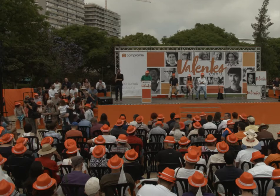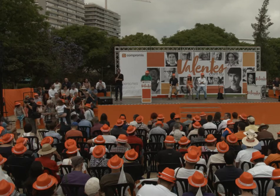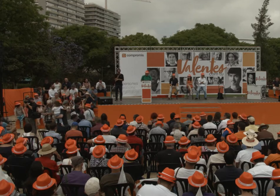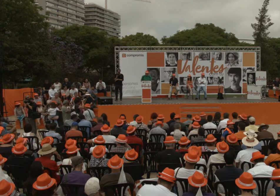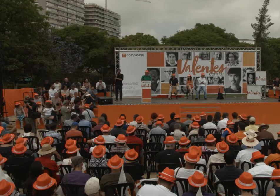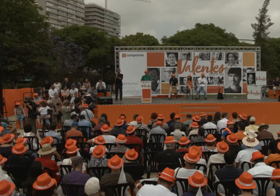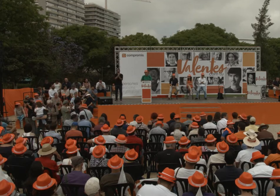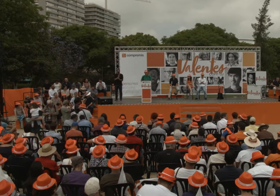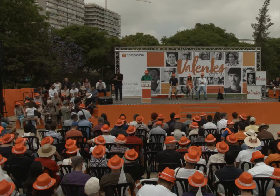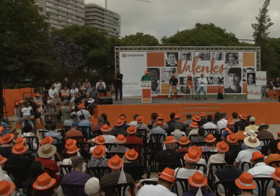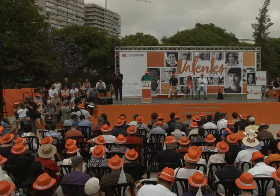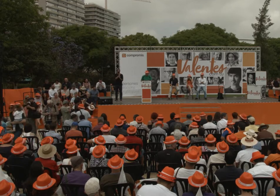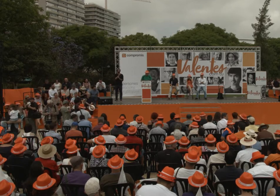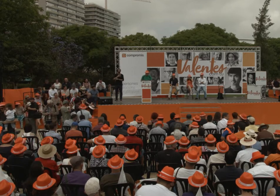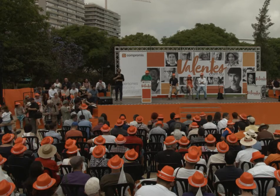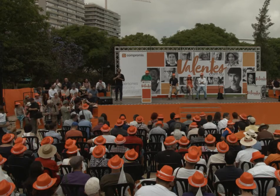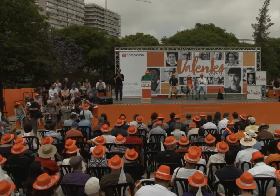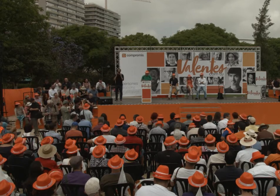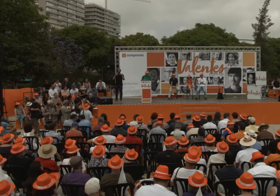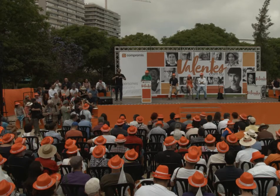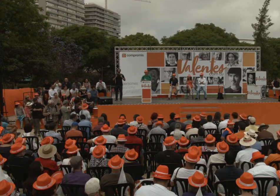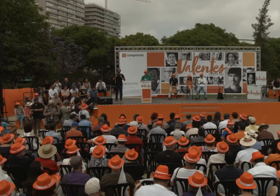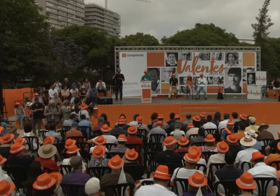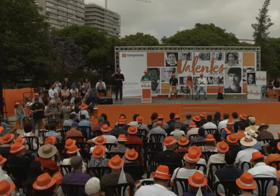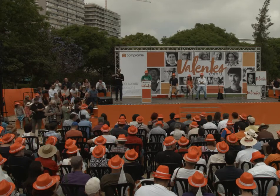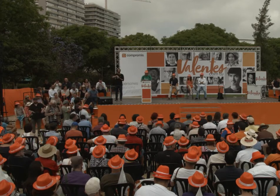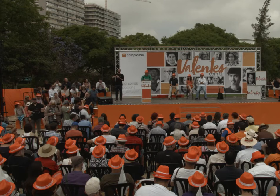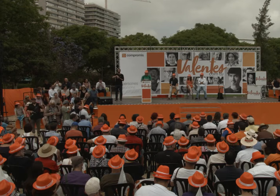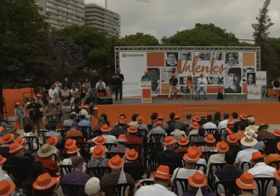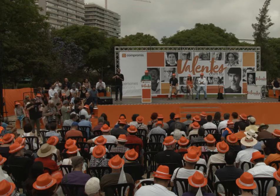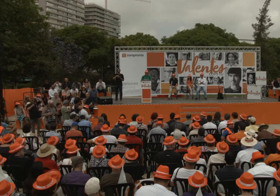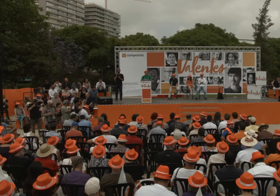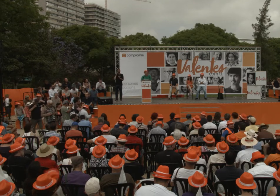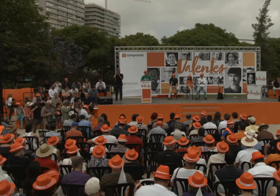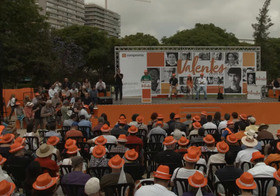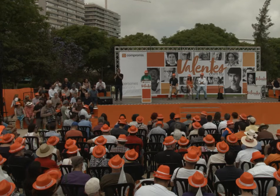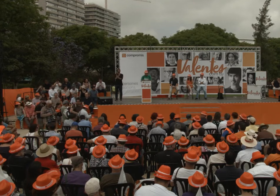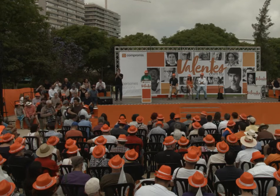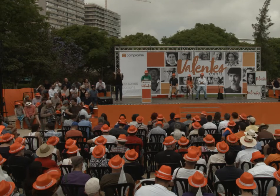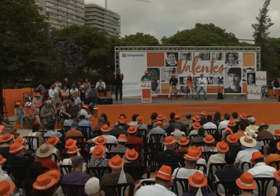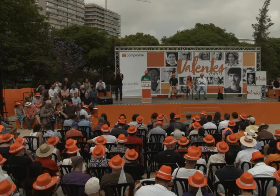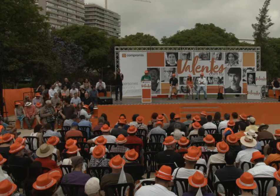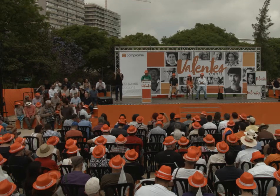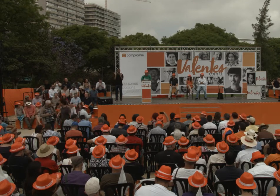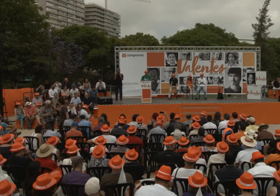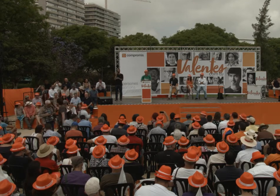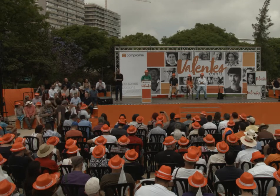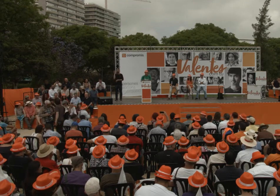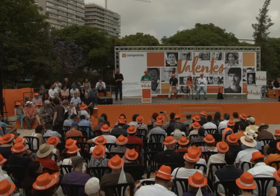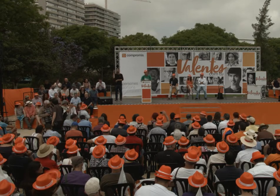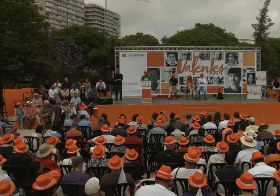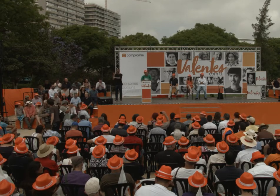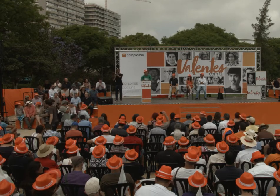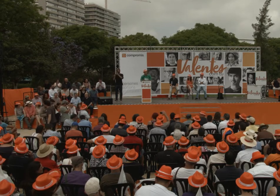el nostre pacte de la nau. L'alternativa a aquest pacte és clara, no n'hi ha una altra, el retorn de la dreta. Per